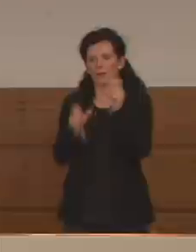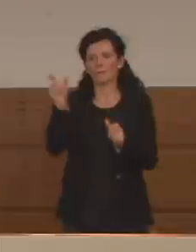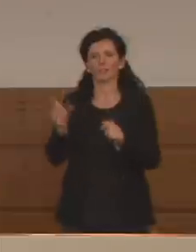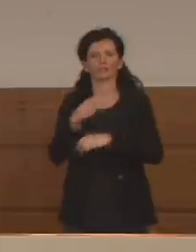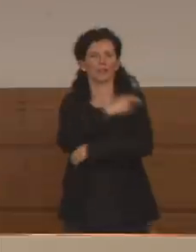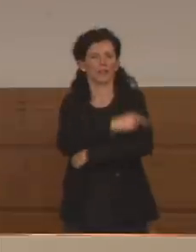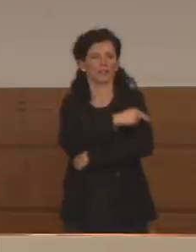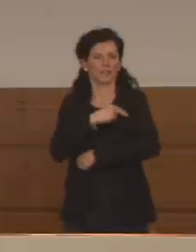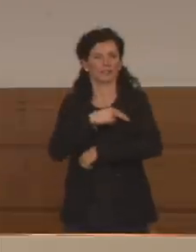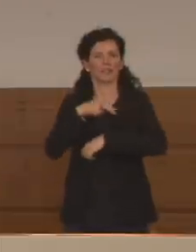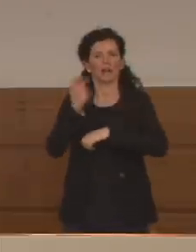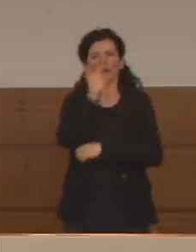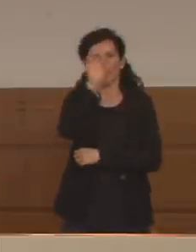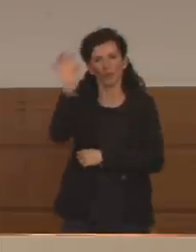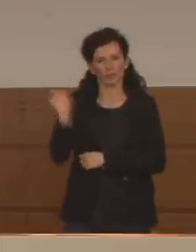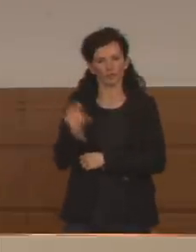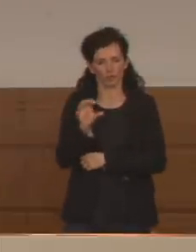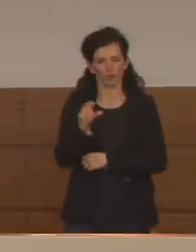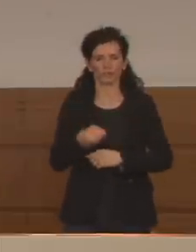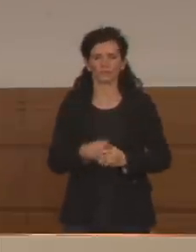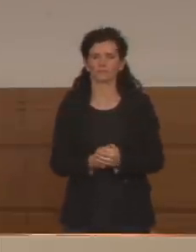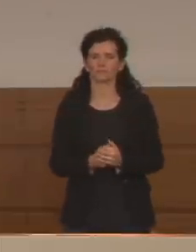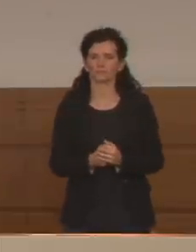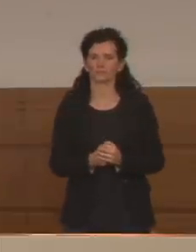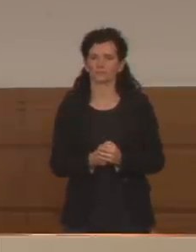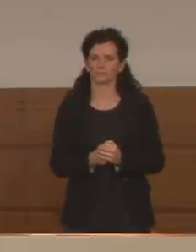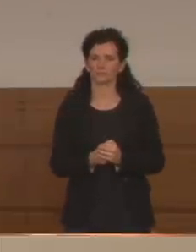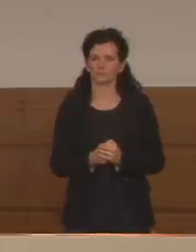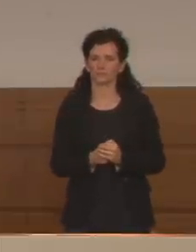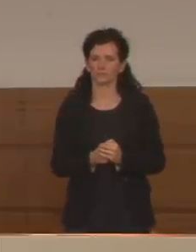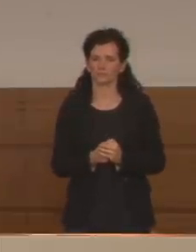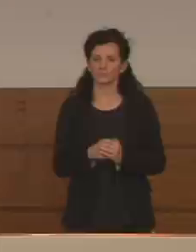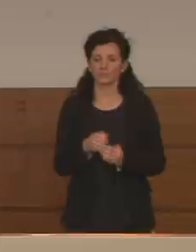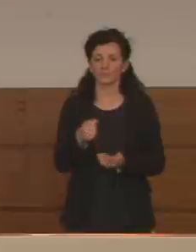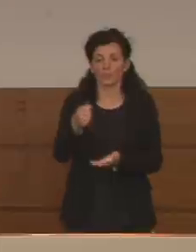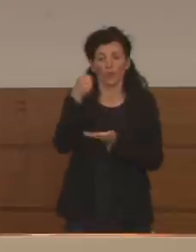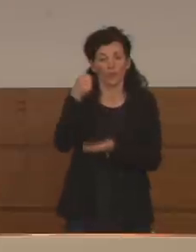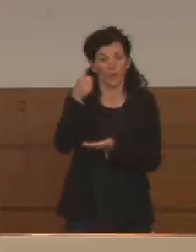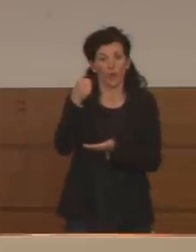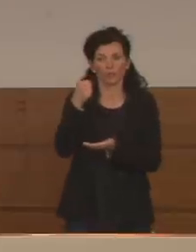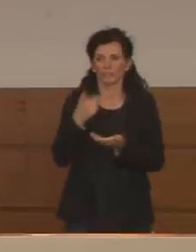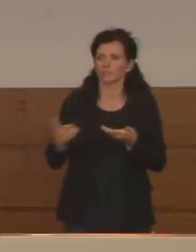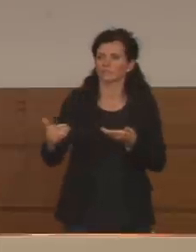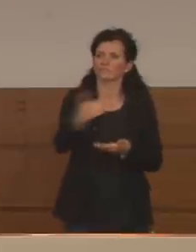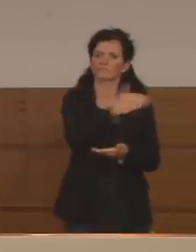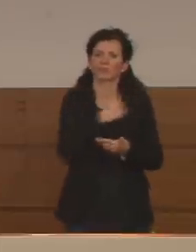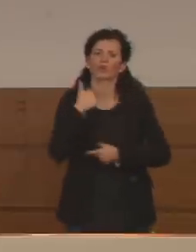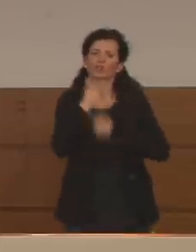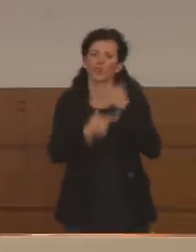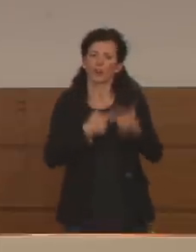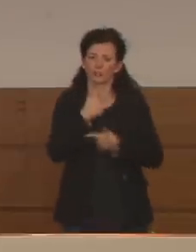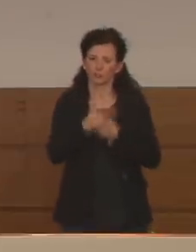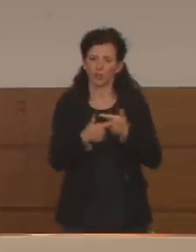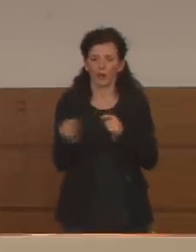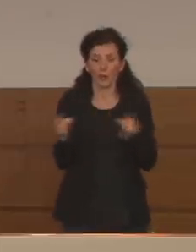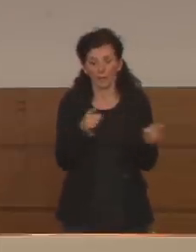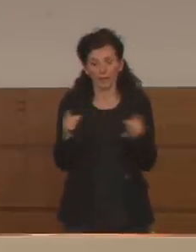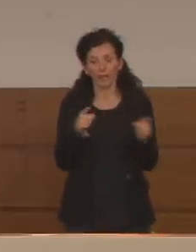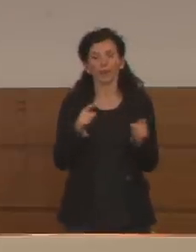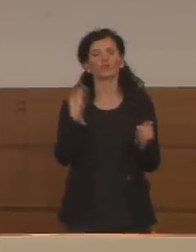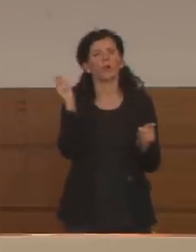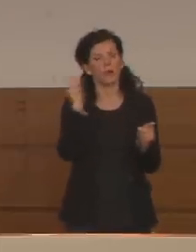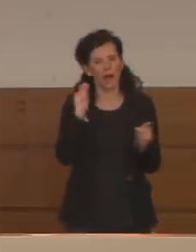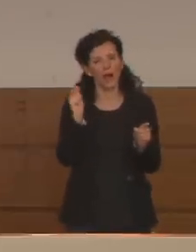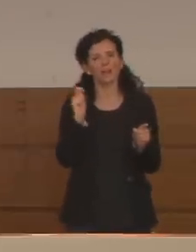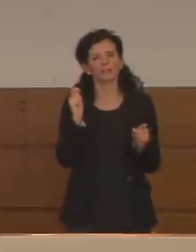personale sanitario per quanto riguarda i fondi raccolti dal dipartimento anche durante questo periodo pasquale non si è